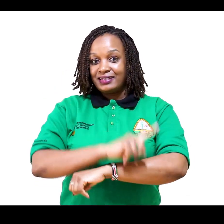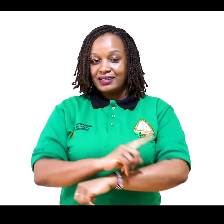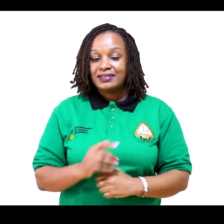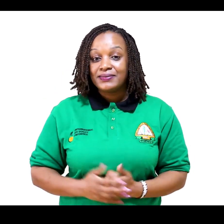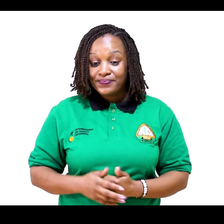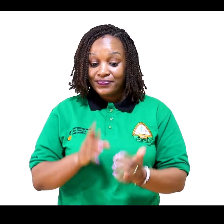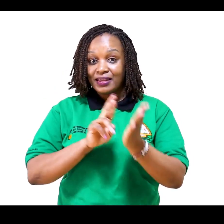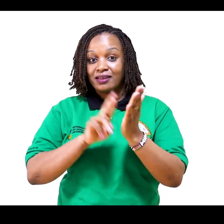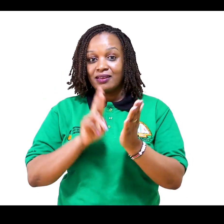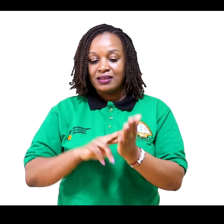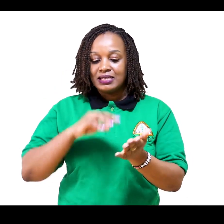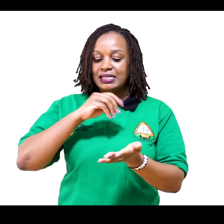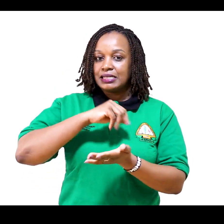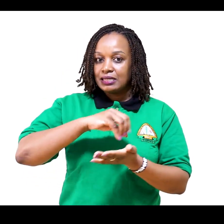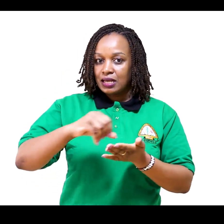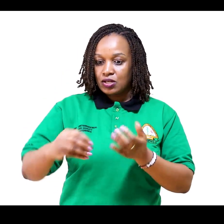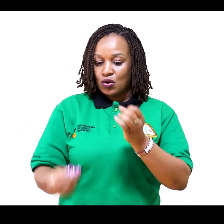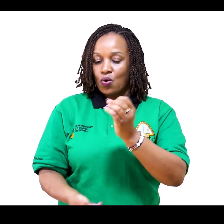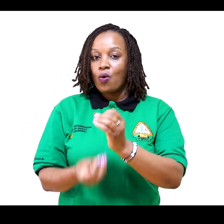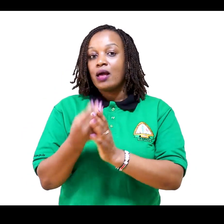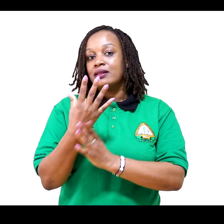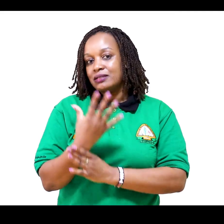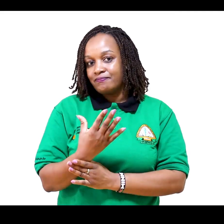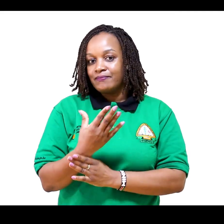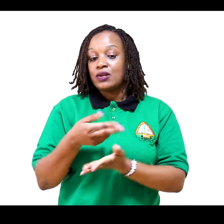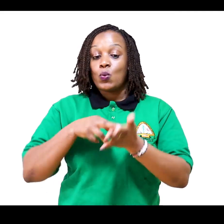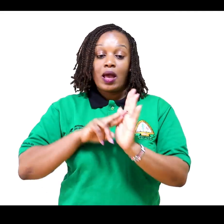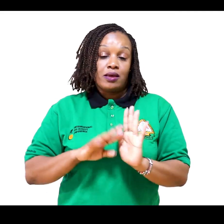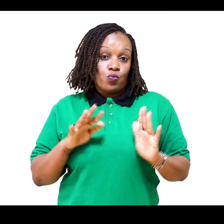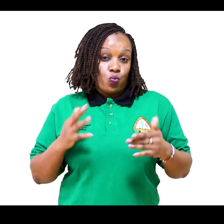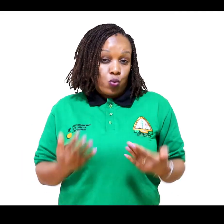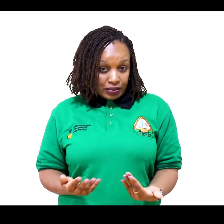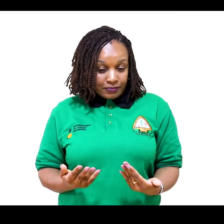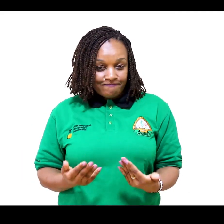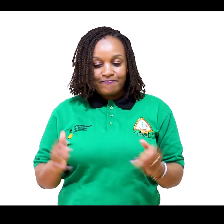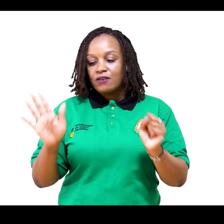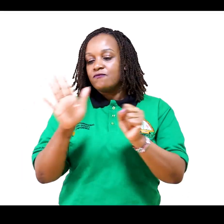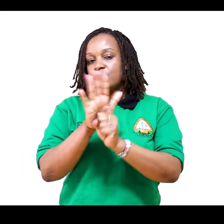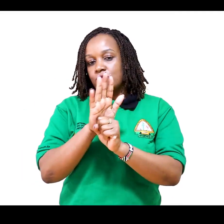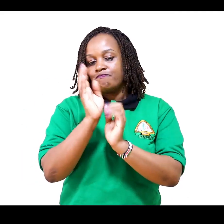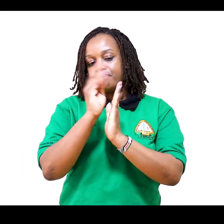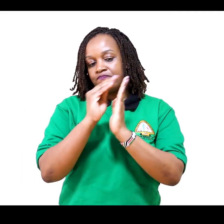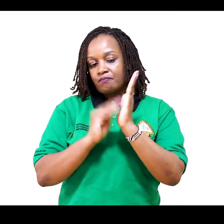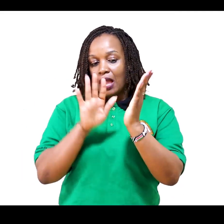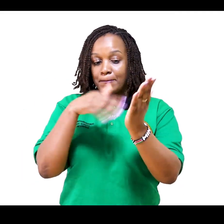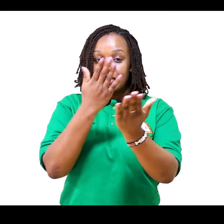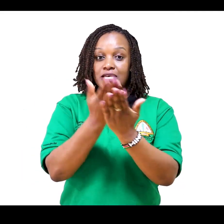Kwa usajili wa wakuzaji mbegu, mahitaji ni fomu ya maombi iliyojazwa